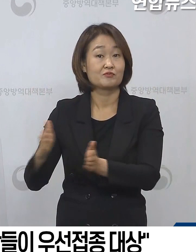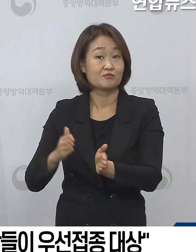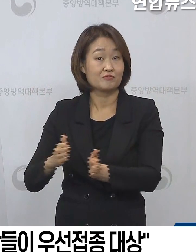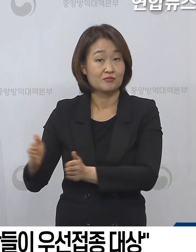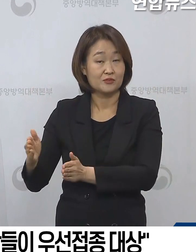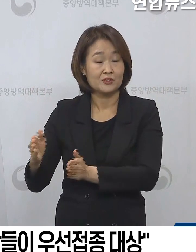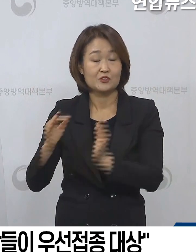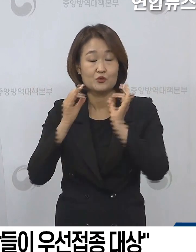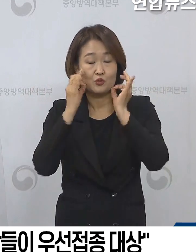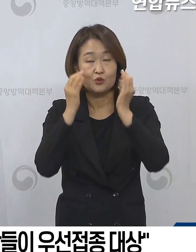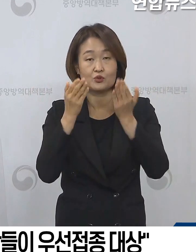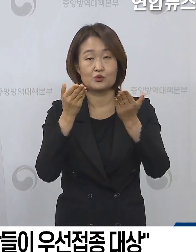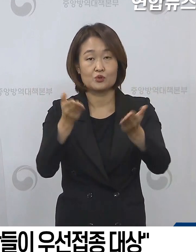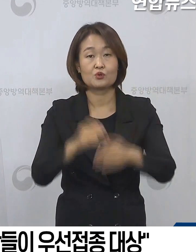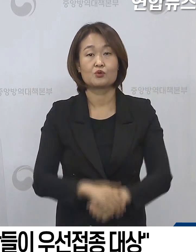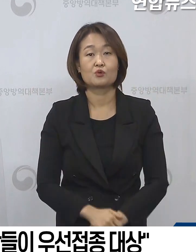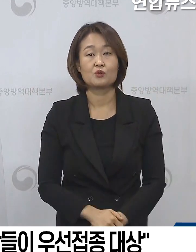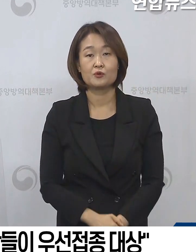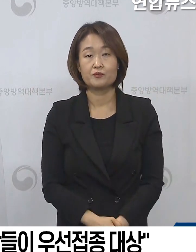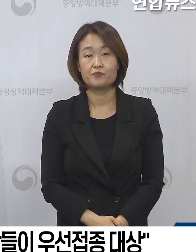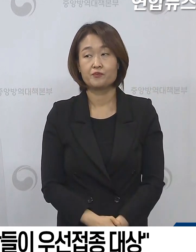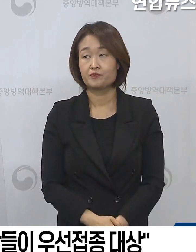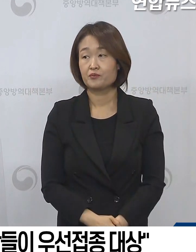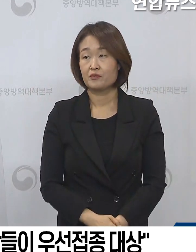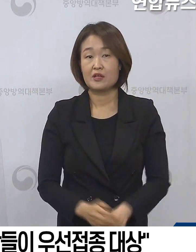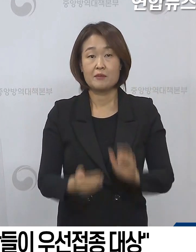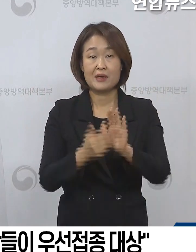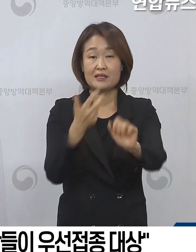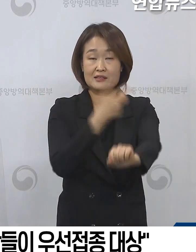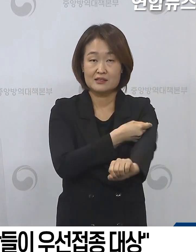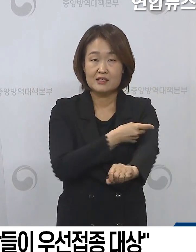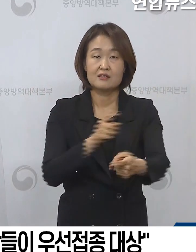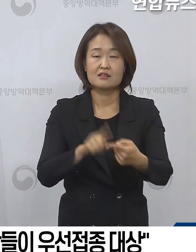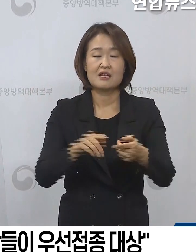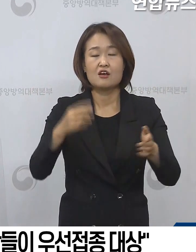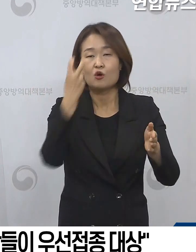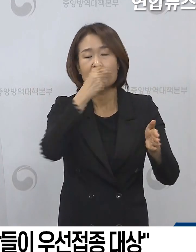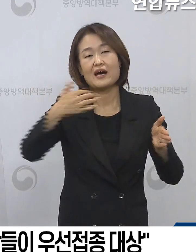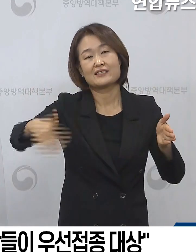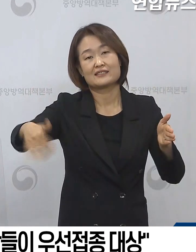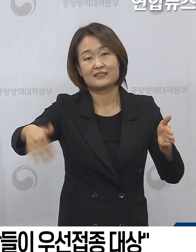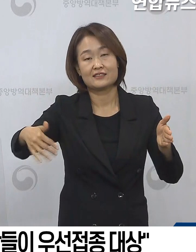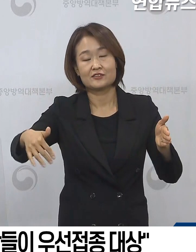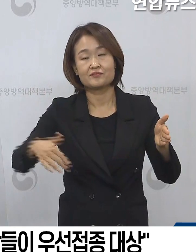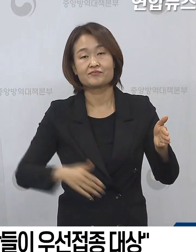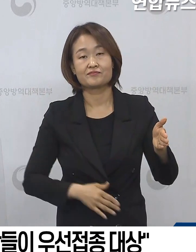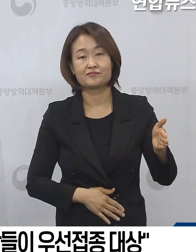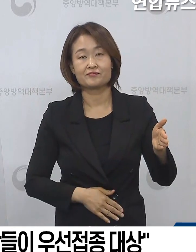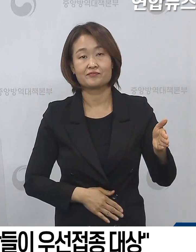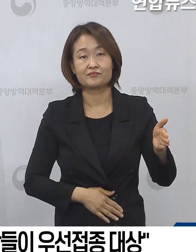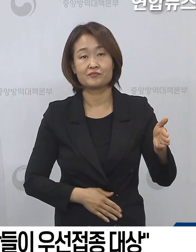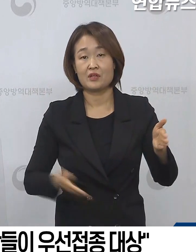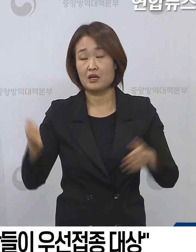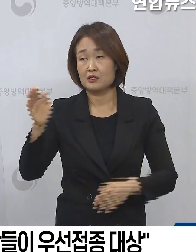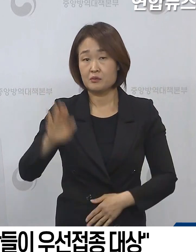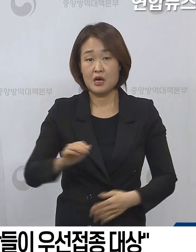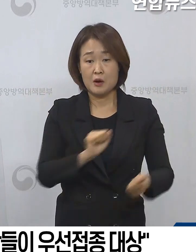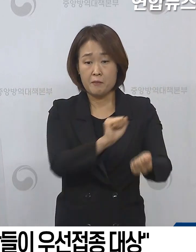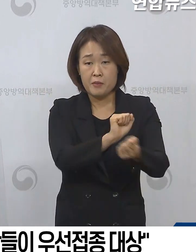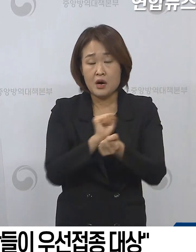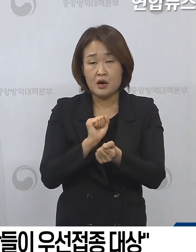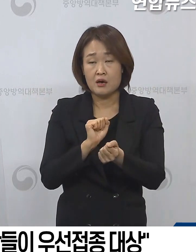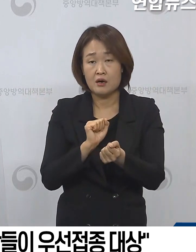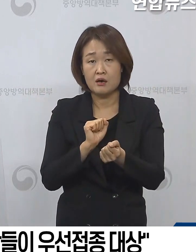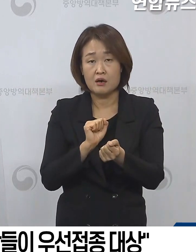우선순위는 제 아직 컴퓨터에 발표 할 수 있는 이런 4차 상황은 아닌 것으로 하고 있습니다 하지만 감염병 의